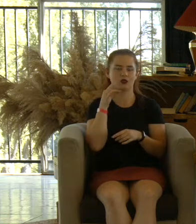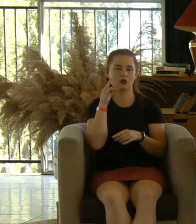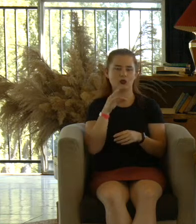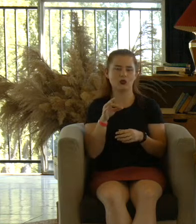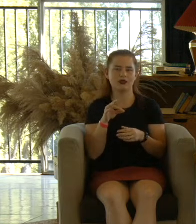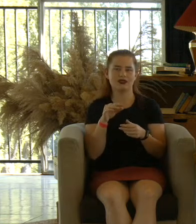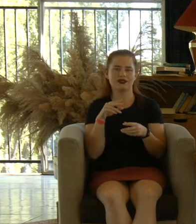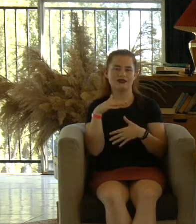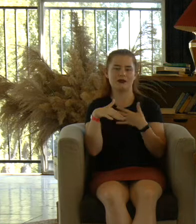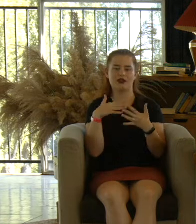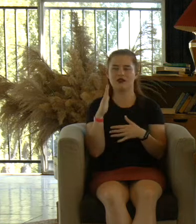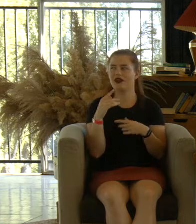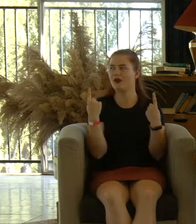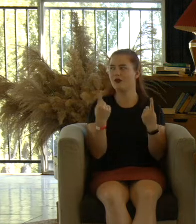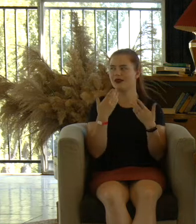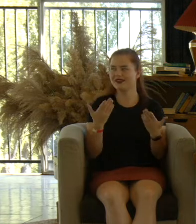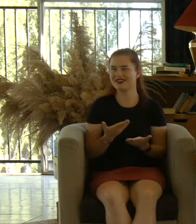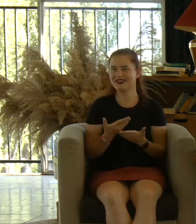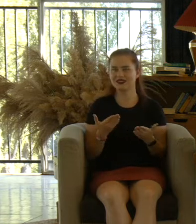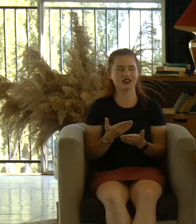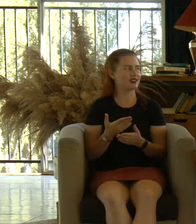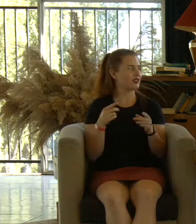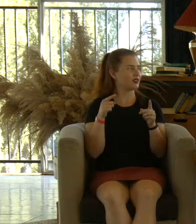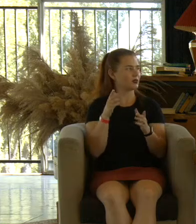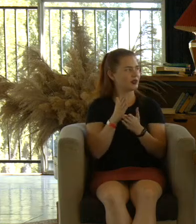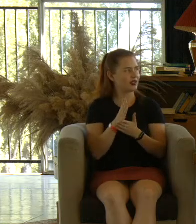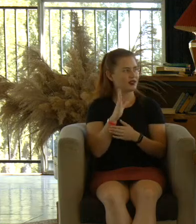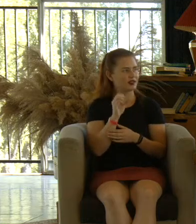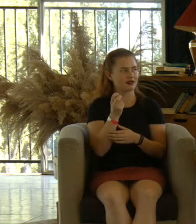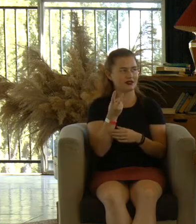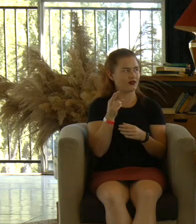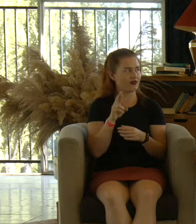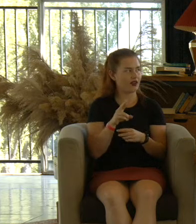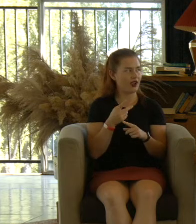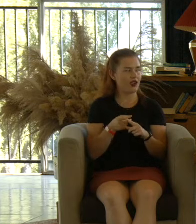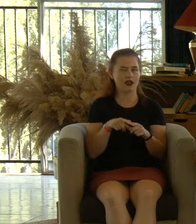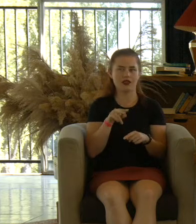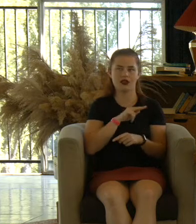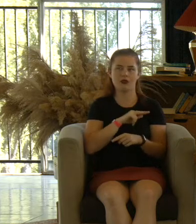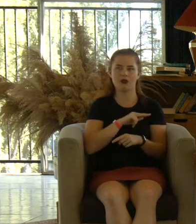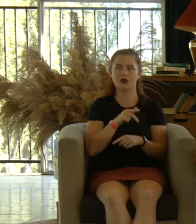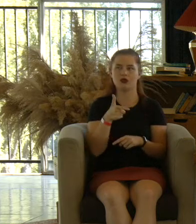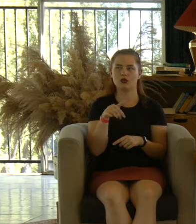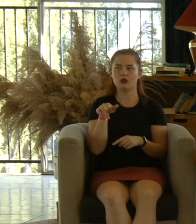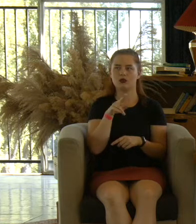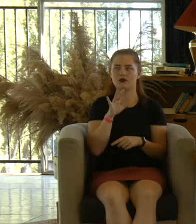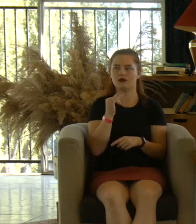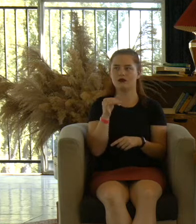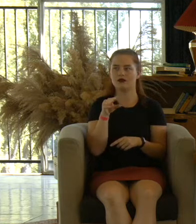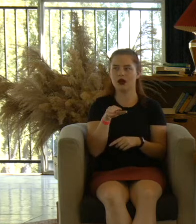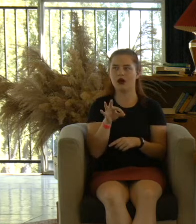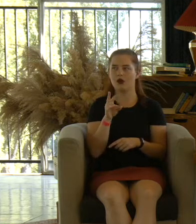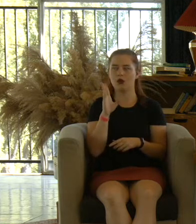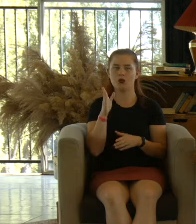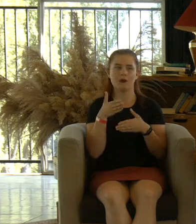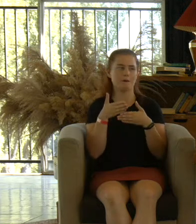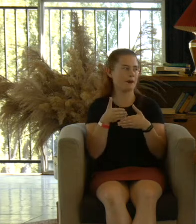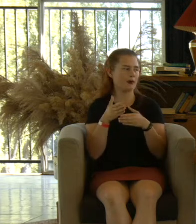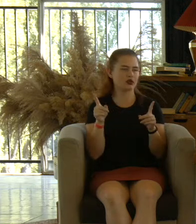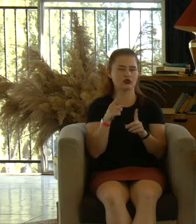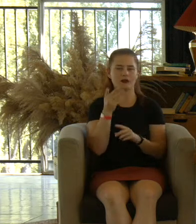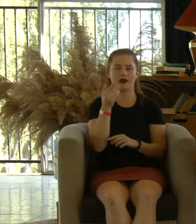жизни. Здесь вот есть Ваня, это сотрудник Good Wine как раз. Он вот будет помогать, и чтобы